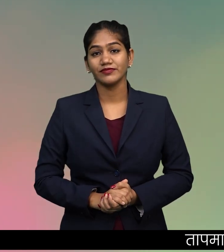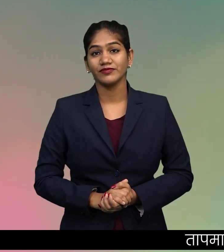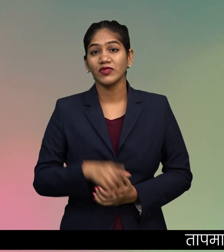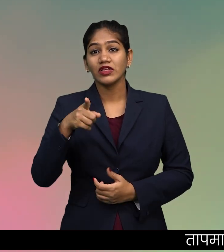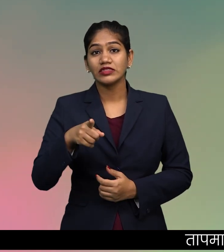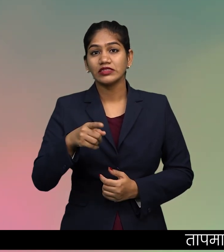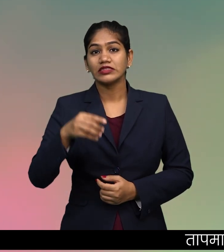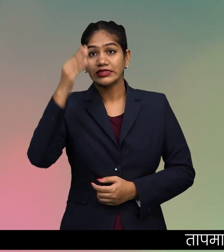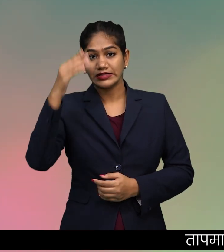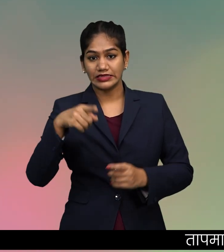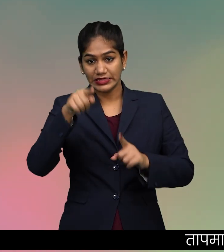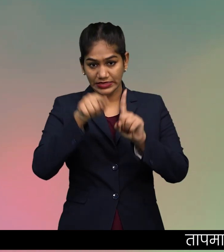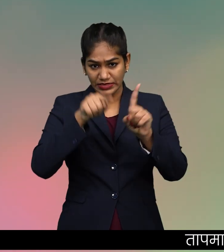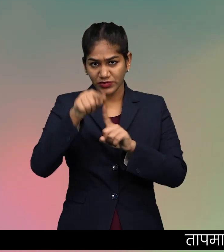तापमानाचे उभ्या वितरण.